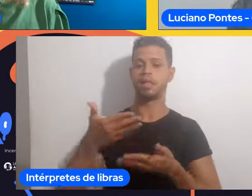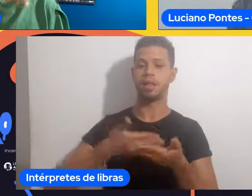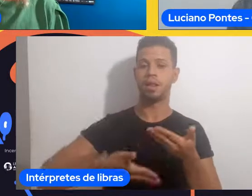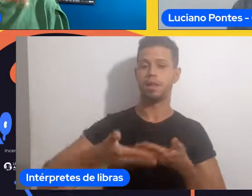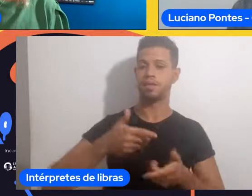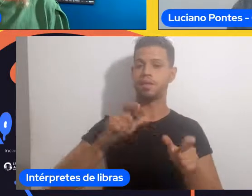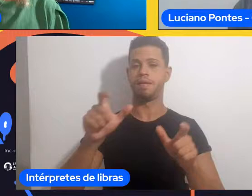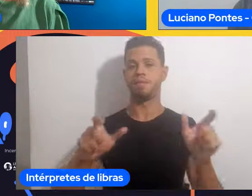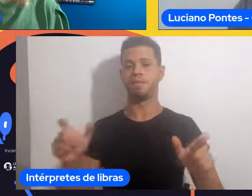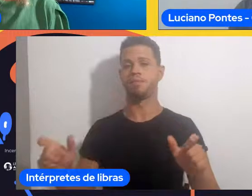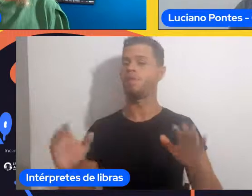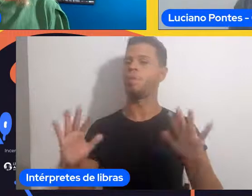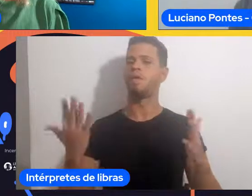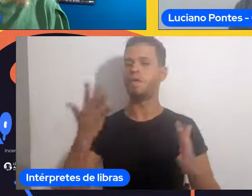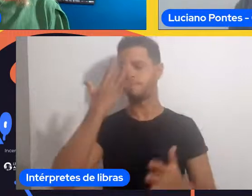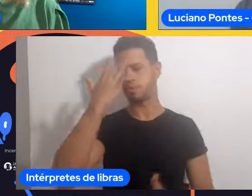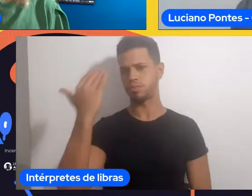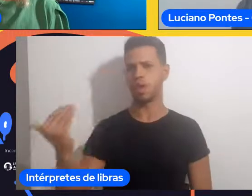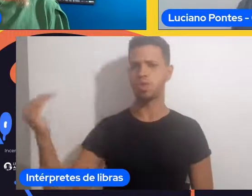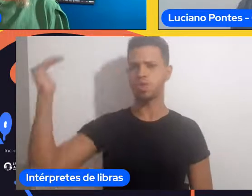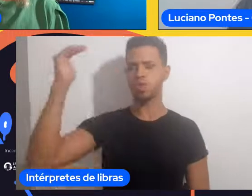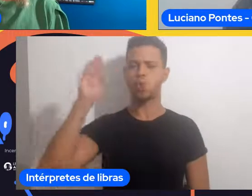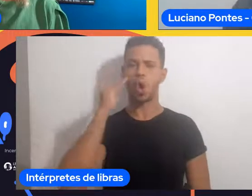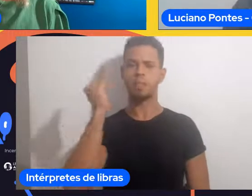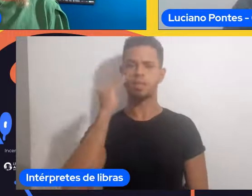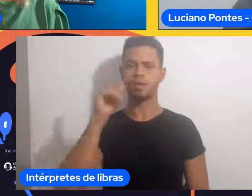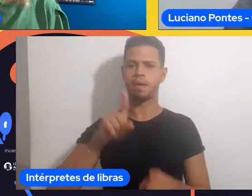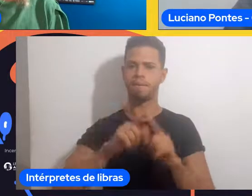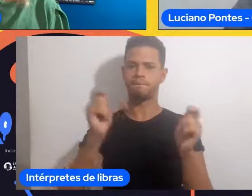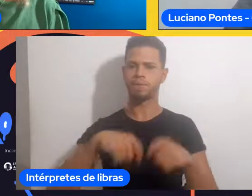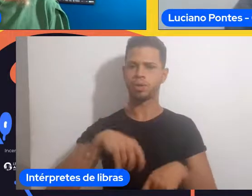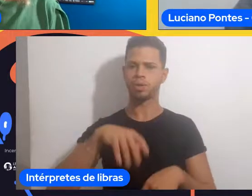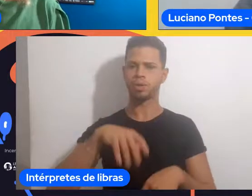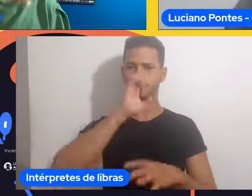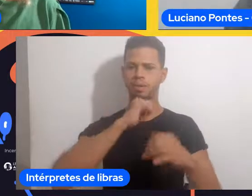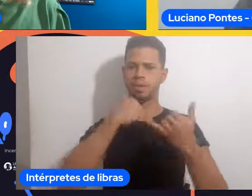o adulto observa e pode aprender brincando com as crianças?